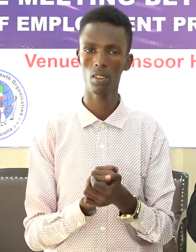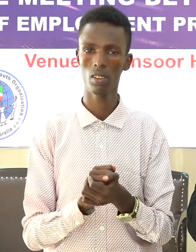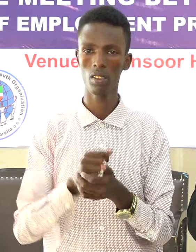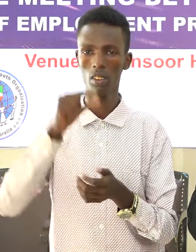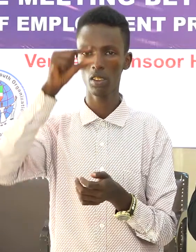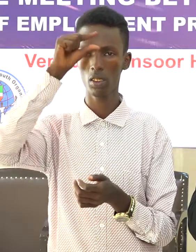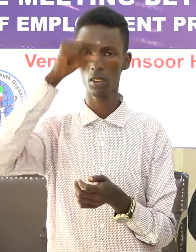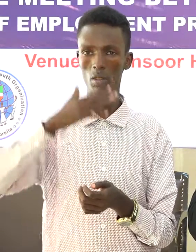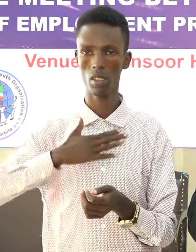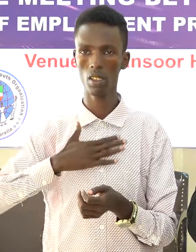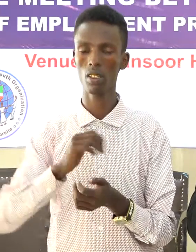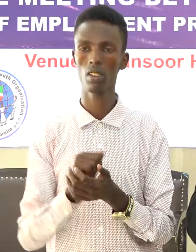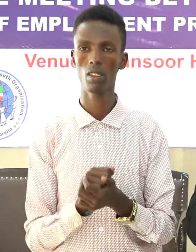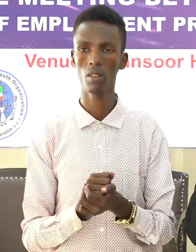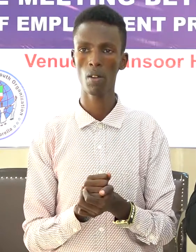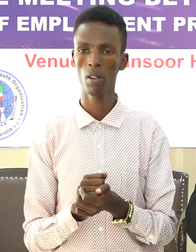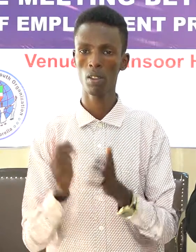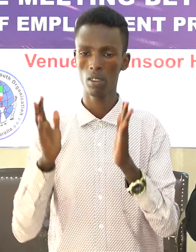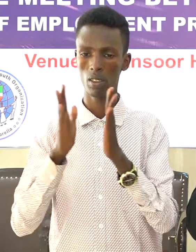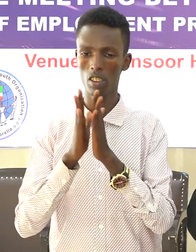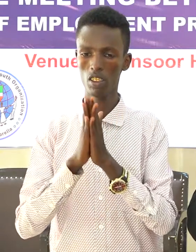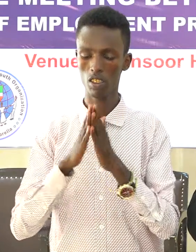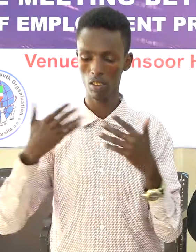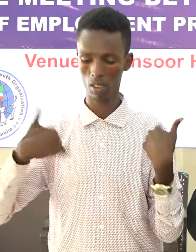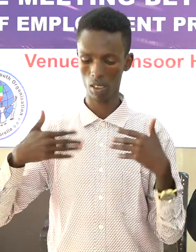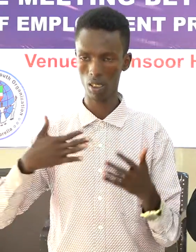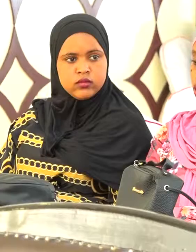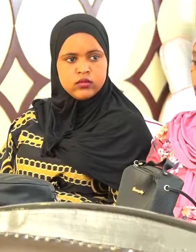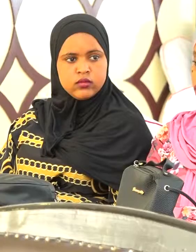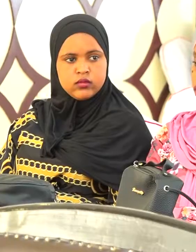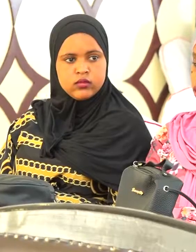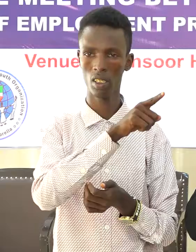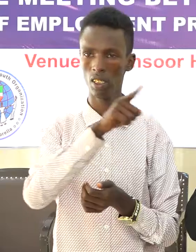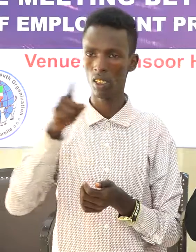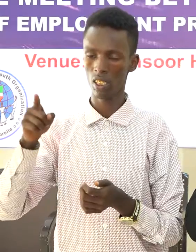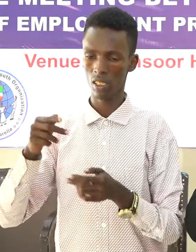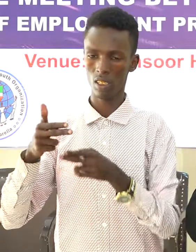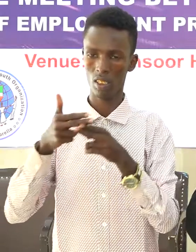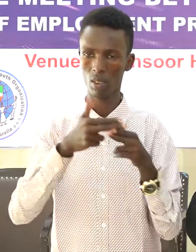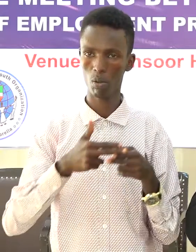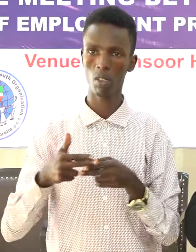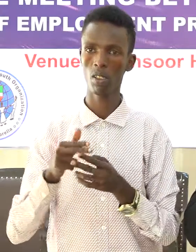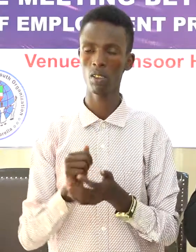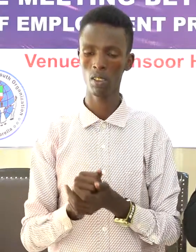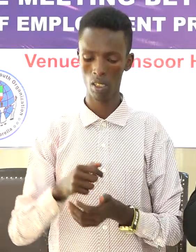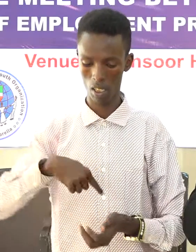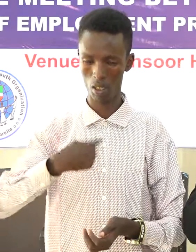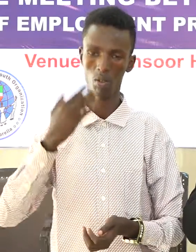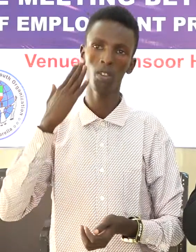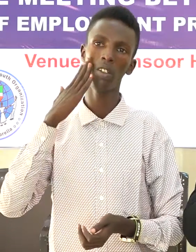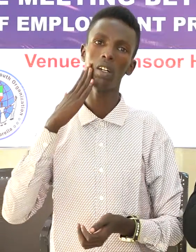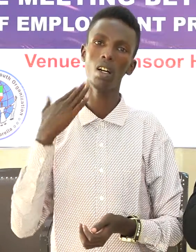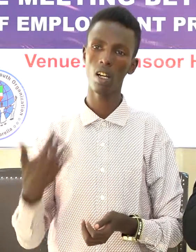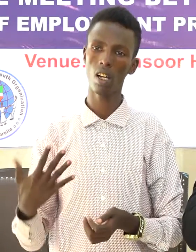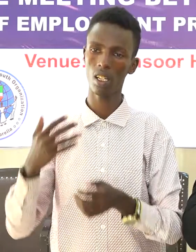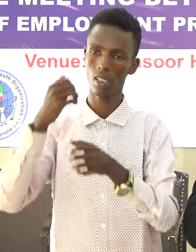dowlad ahaan iyo ummad ahaanba in dadka gurmad aan u fidino annagu ka hay'ad ahaan oo